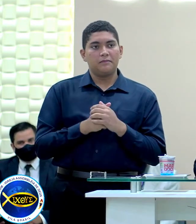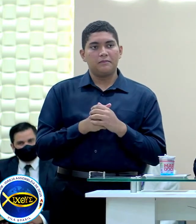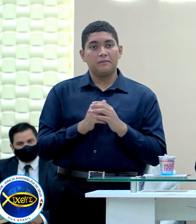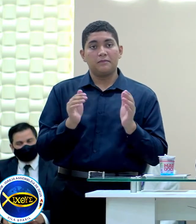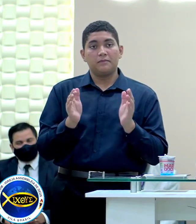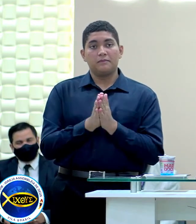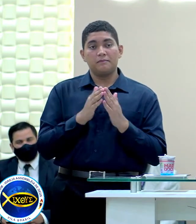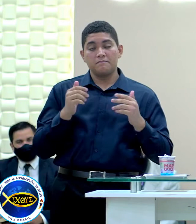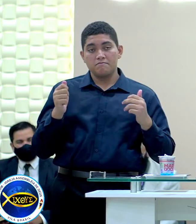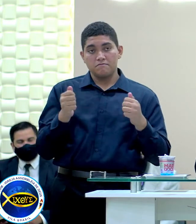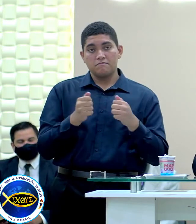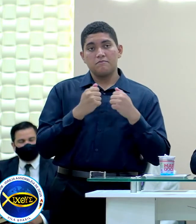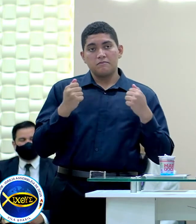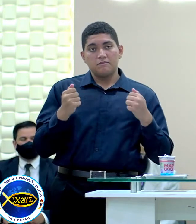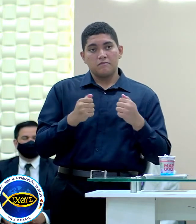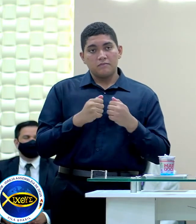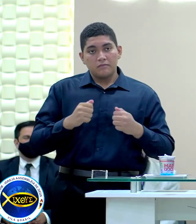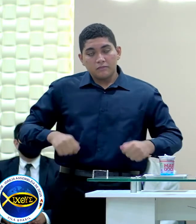Aleluia,